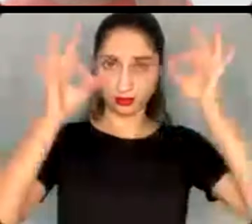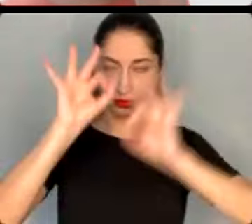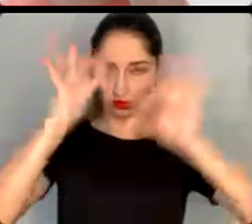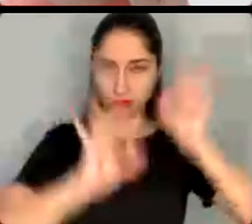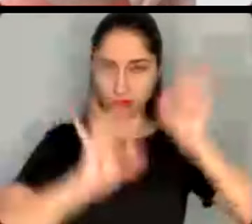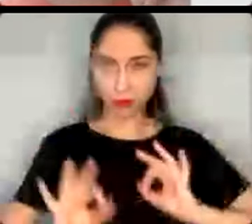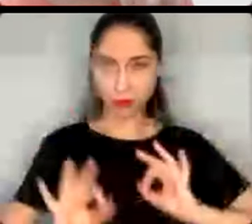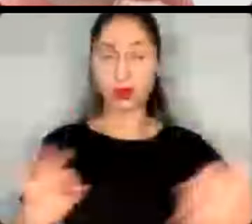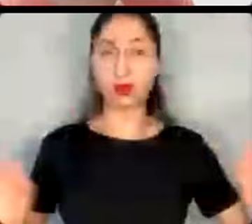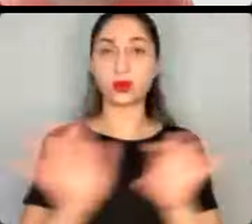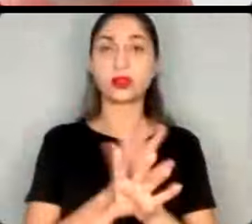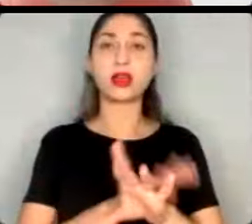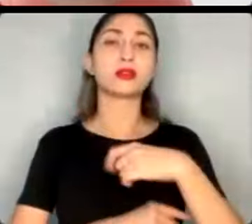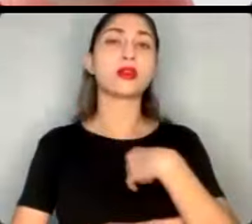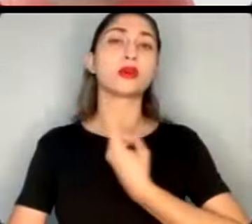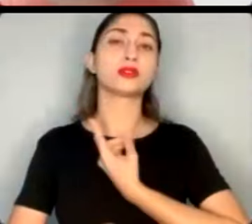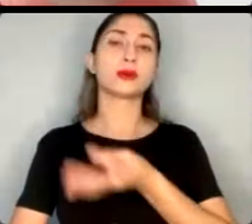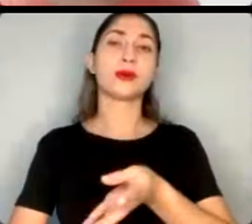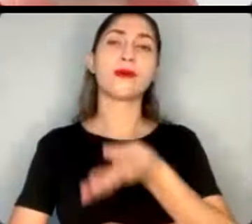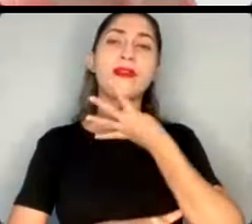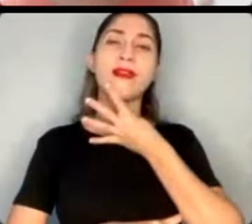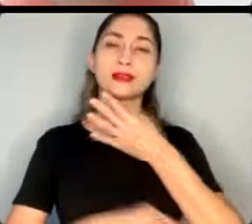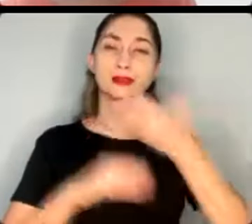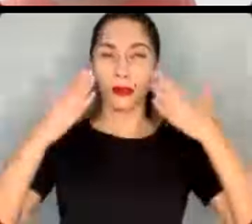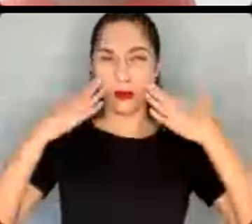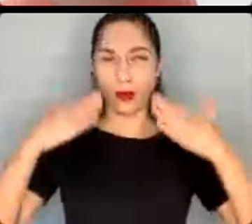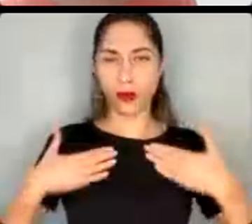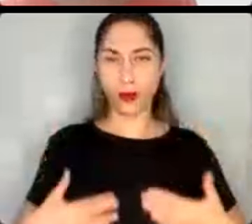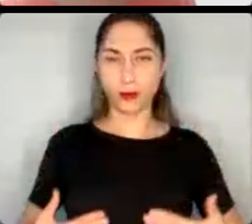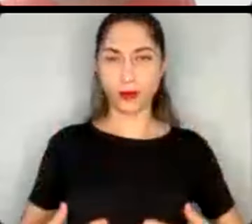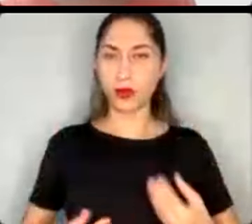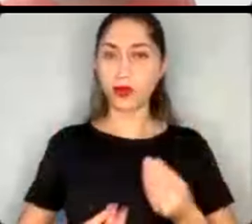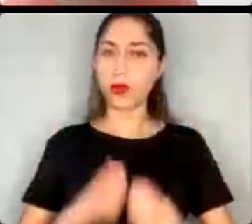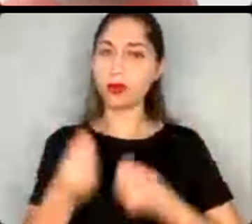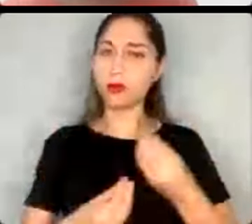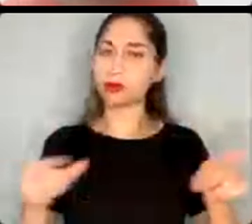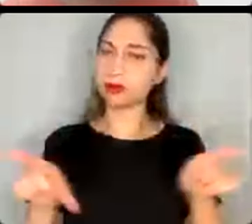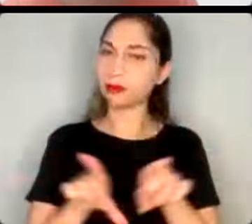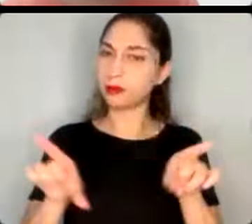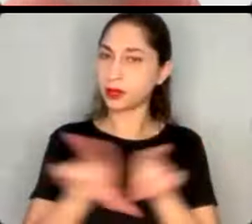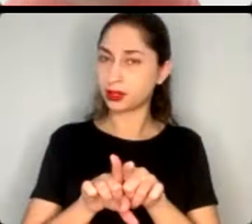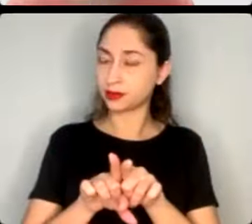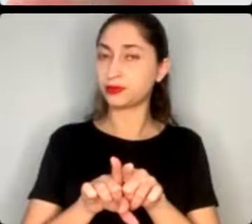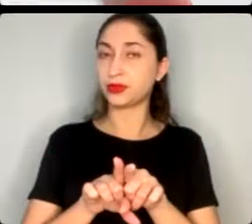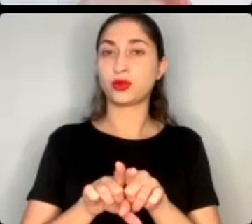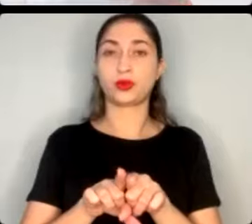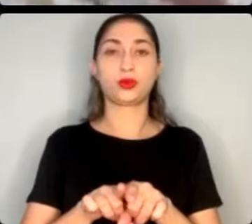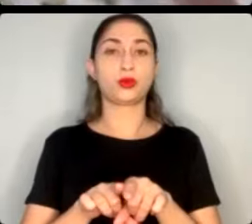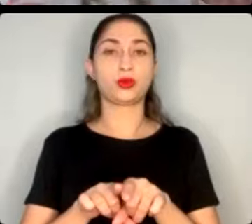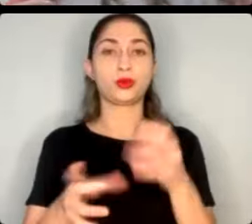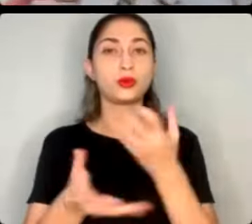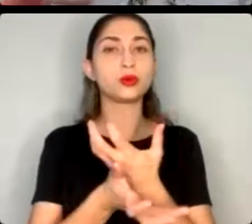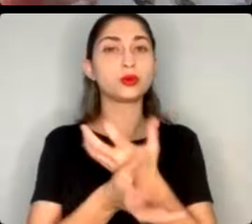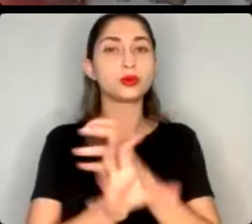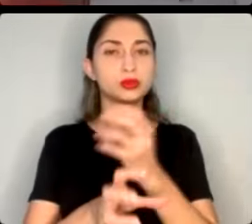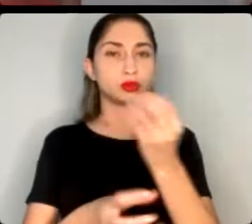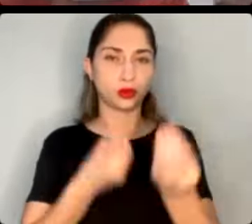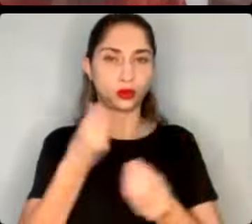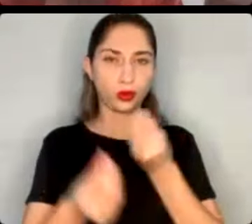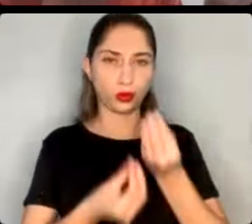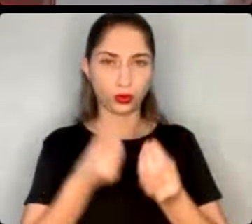diferente quando a gente conhece o funcionamento do corpo, principalmente a direção dos ossos. Então, aqui no primeiro capítulo,